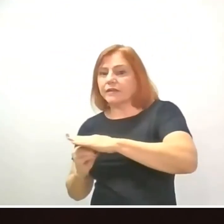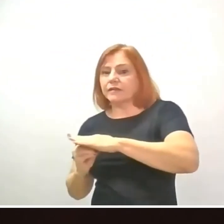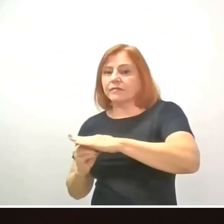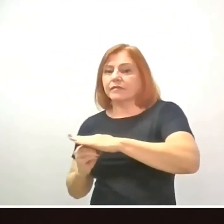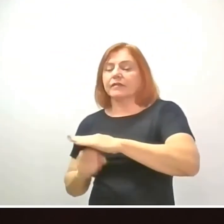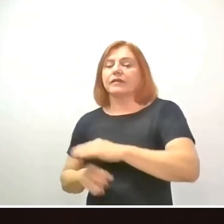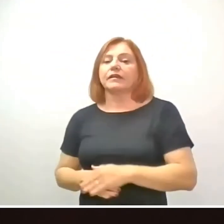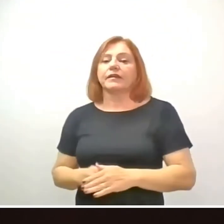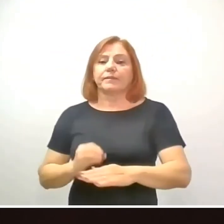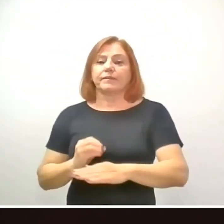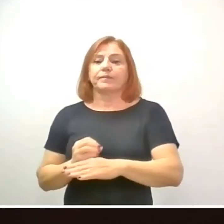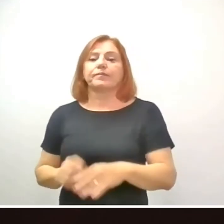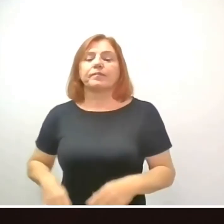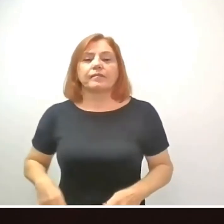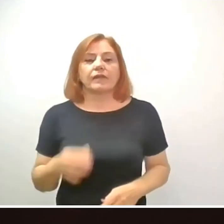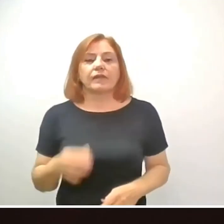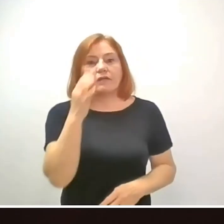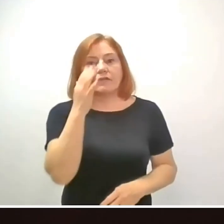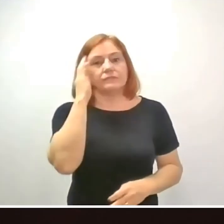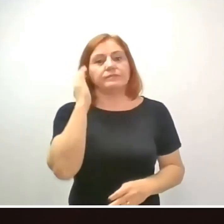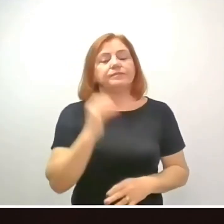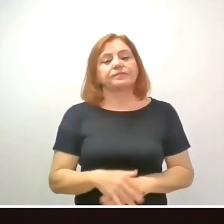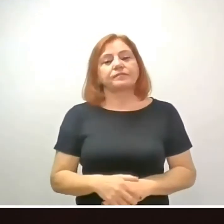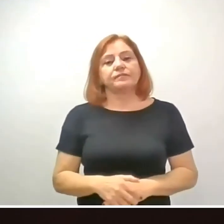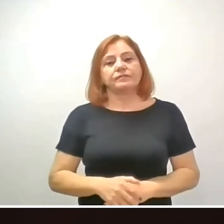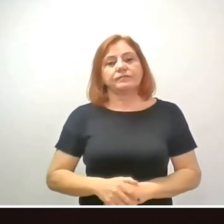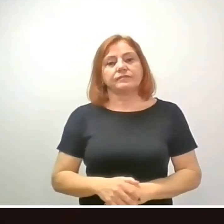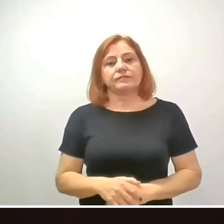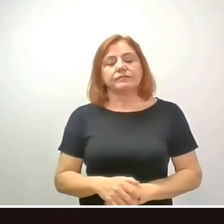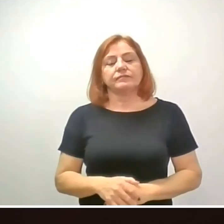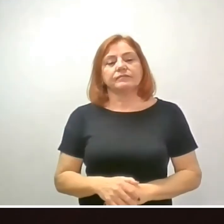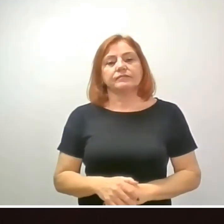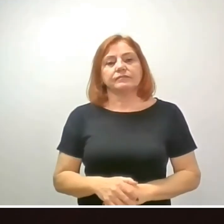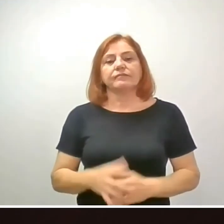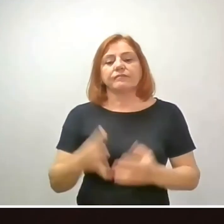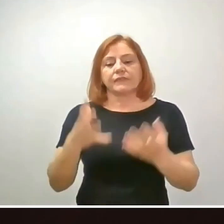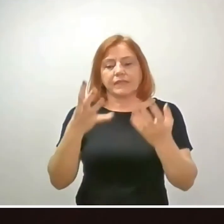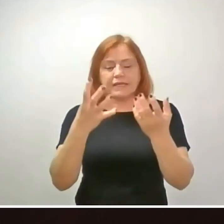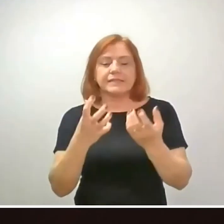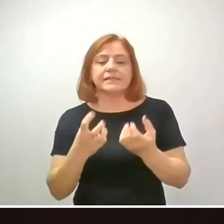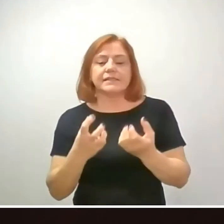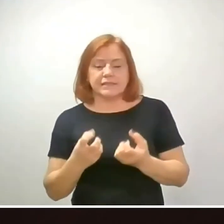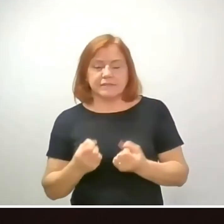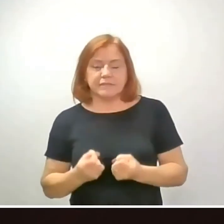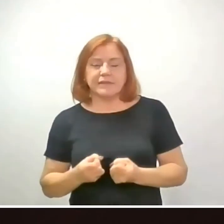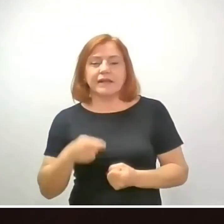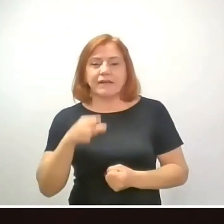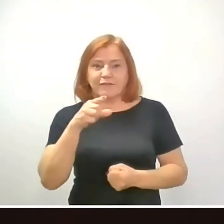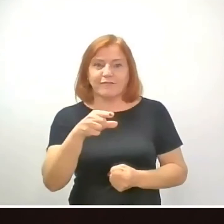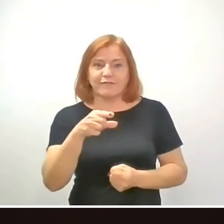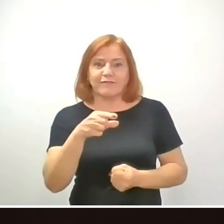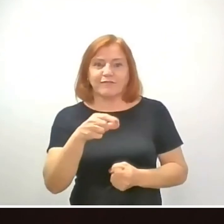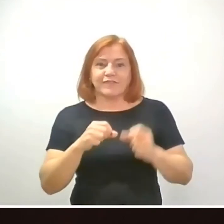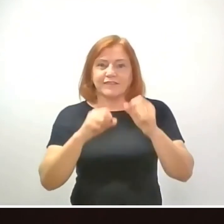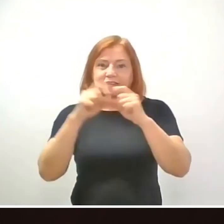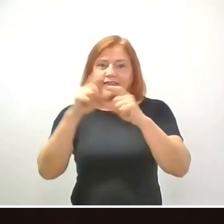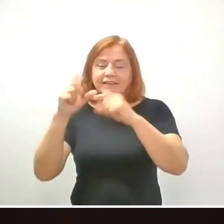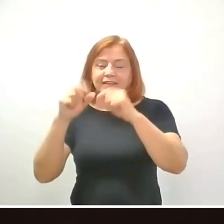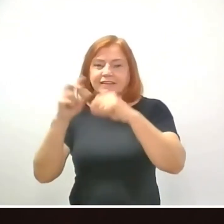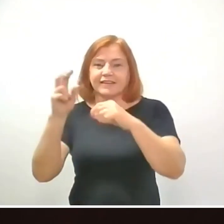você tem a perseverança, o que acontece? Você vai receber a estrela da manhã. A estrela da manhã é para você,